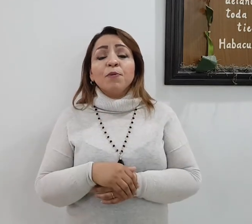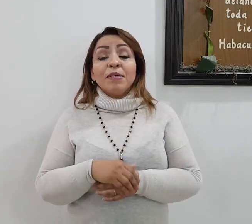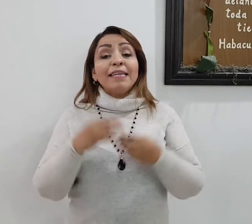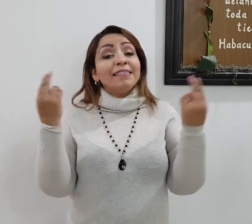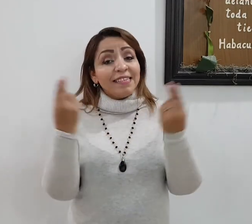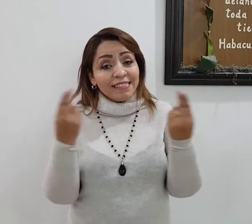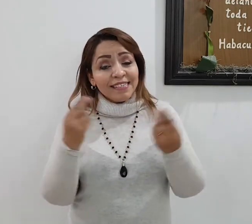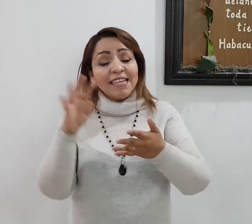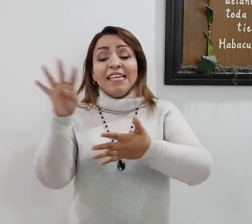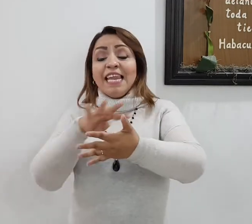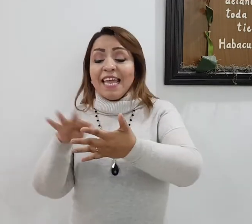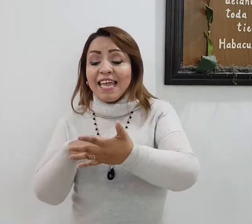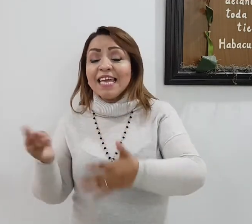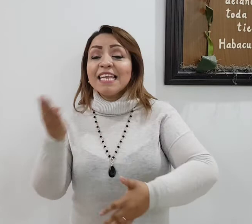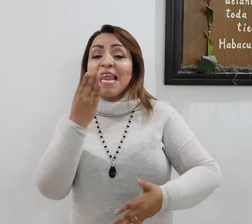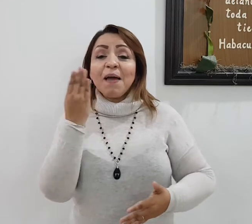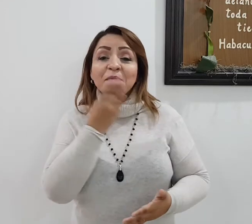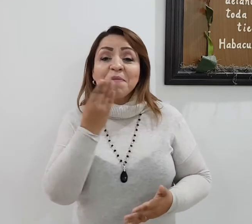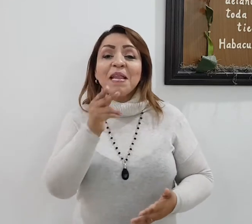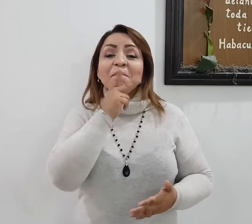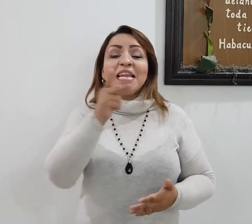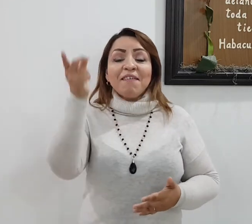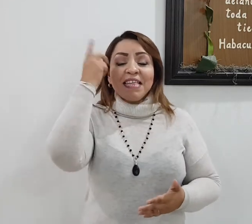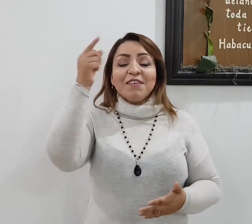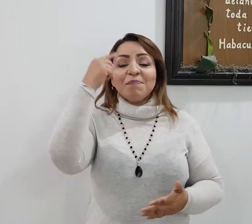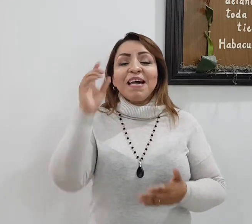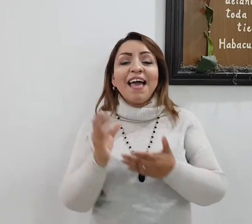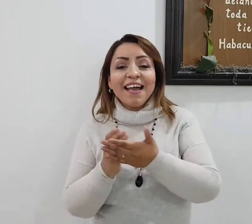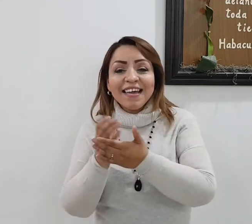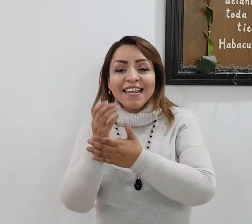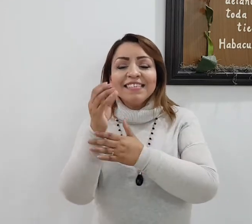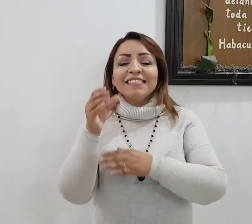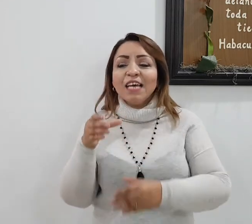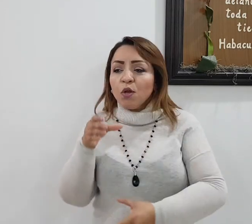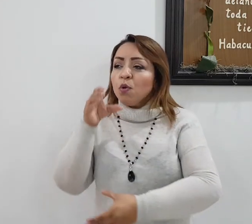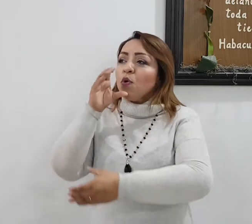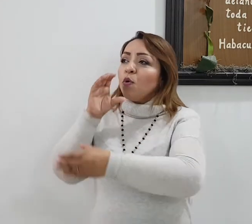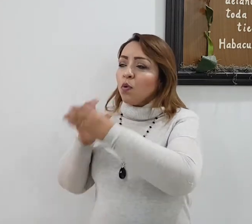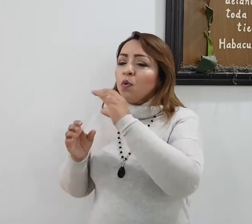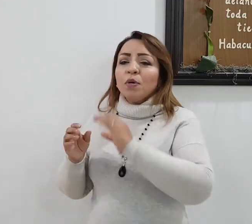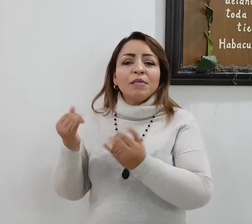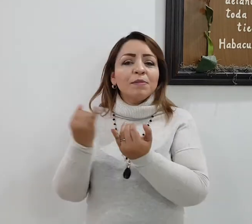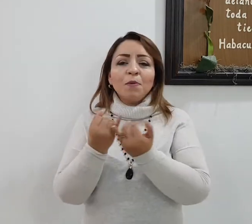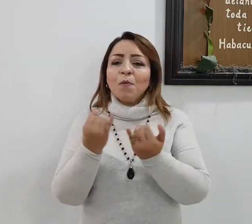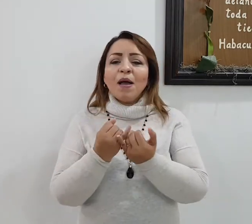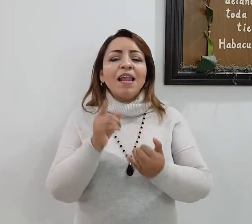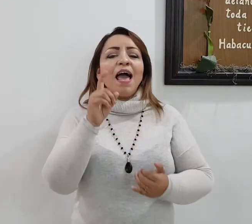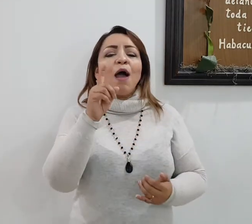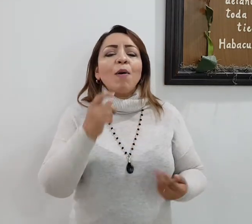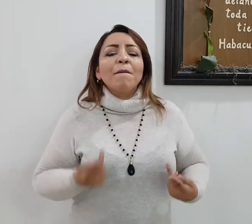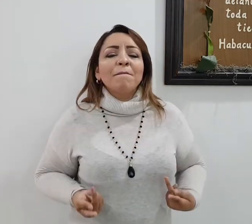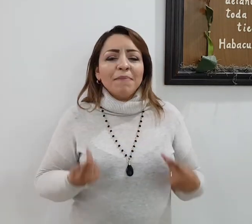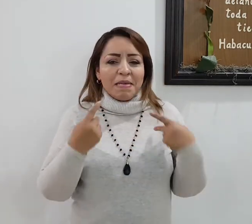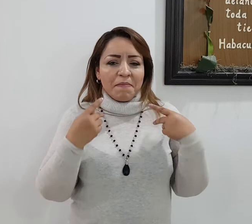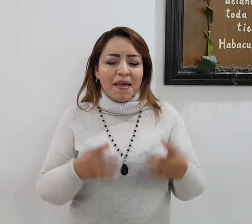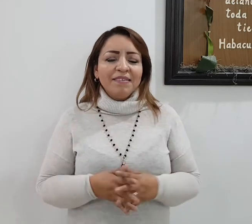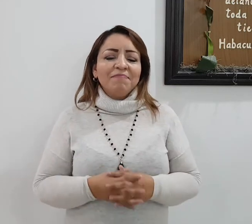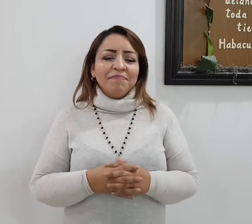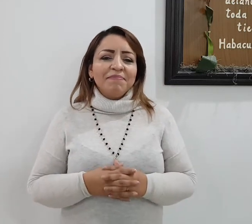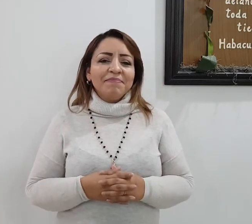la Biblia es la palabra de Dios. En ella podemos encontrar sus promesas, su verdad y su herencia. No